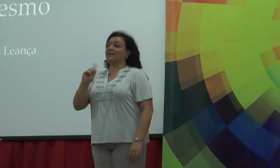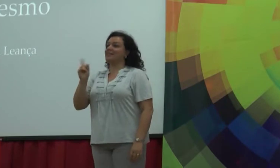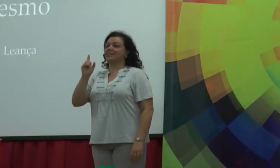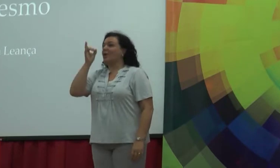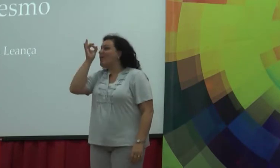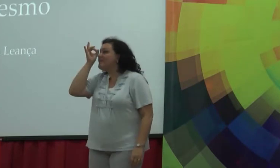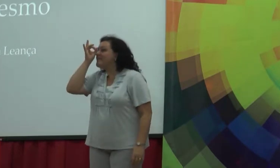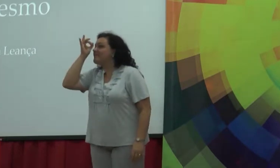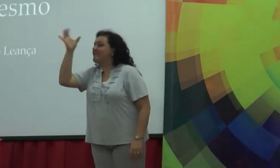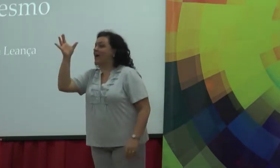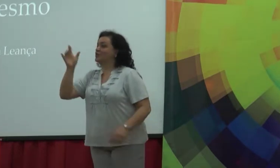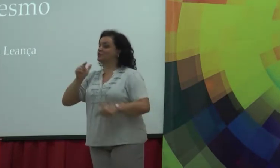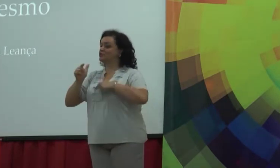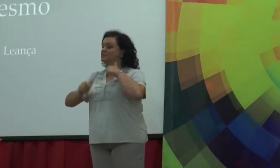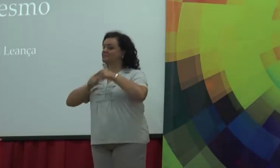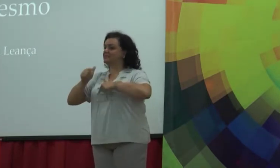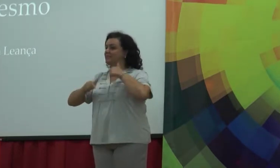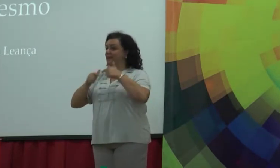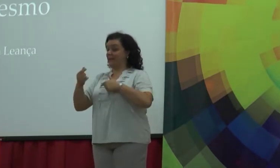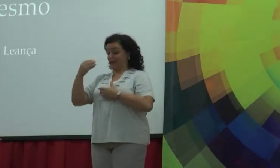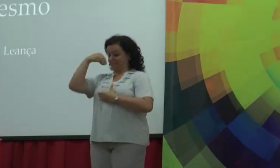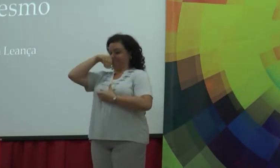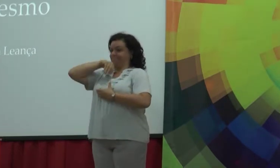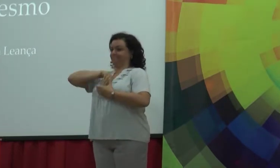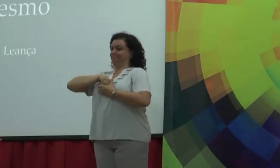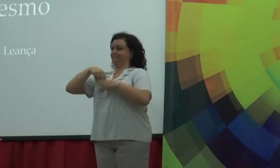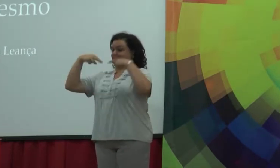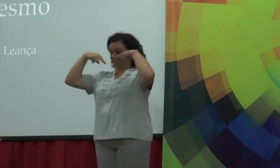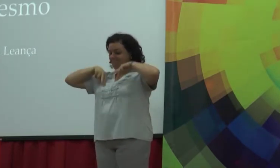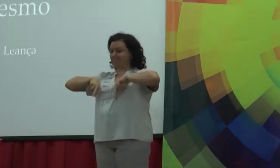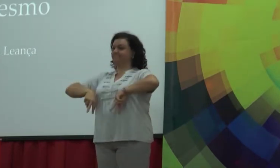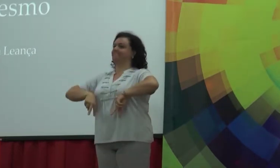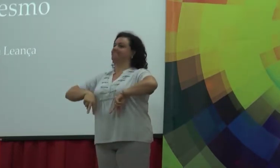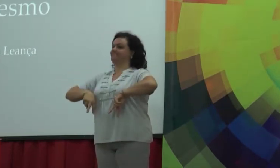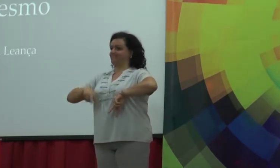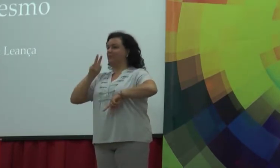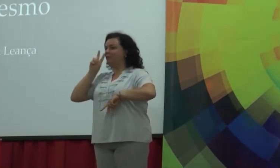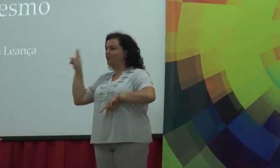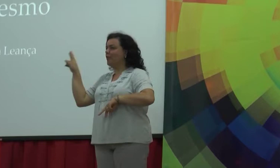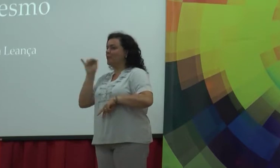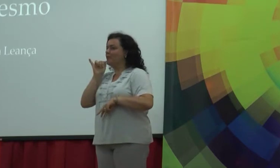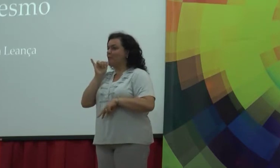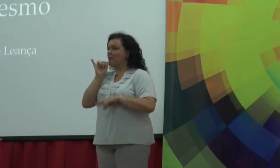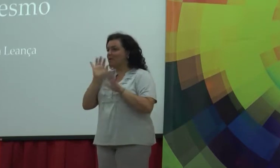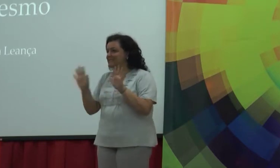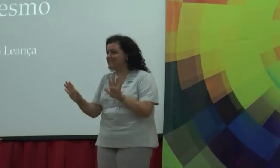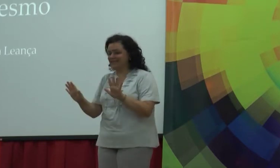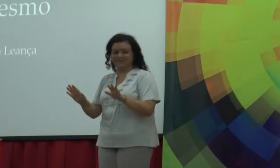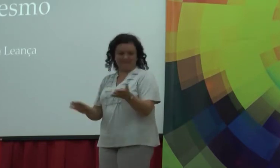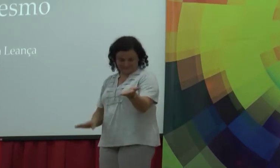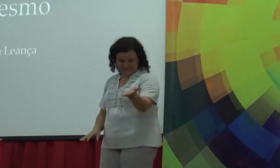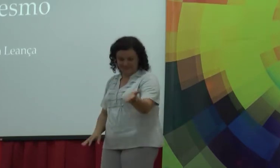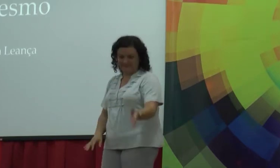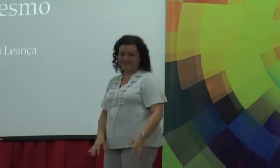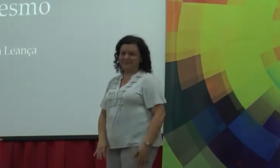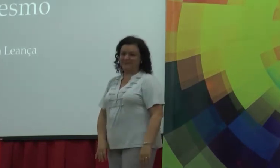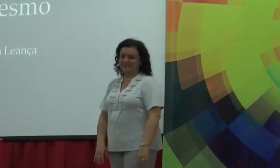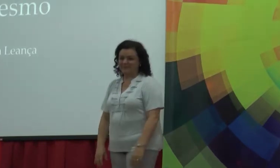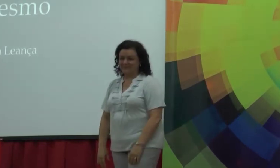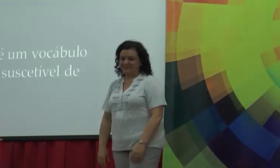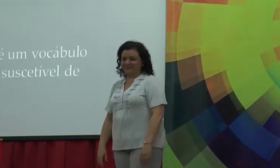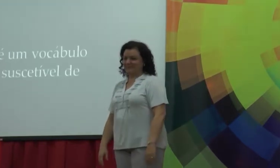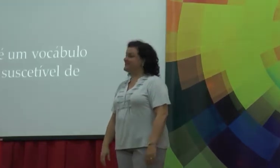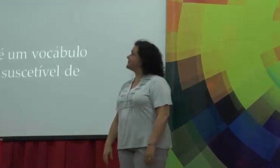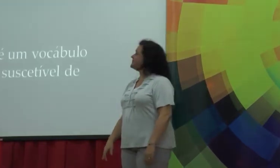Então, isso a gente sabe que não é fácil trabalhar internamente essas questões, né? Eu vou mostrar